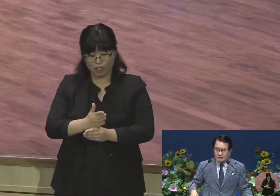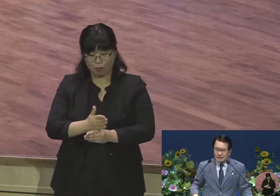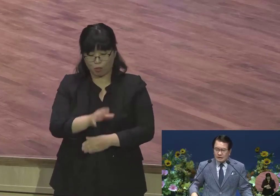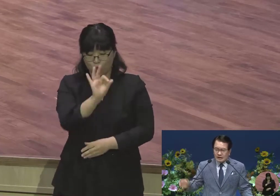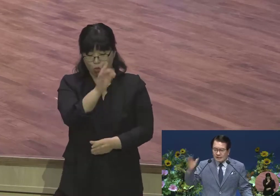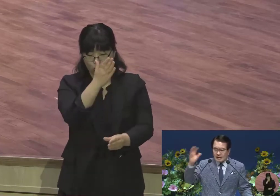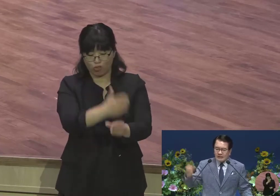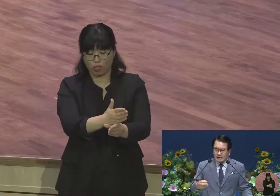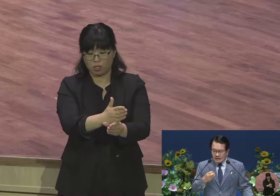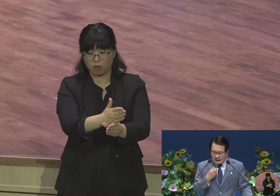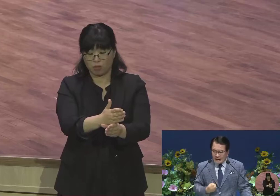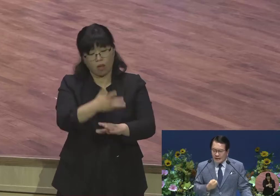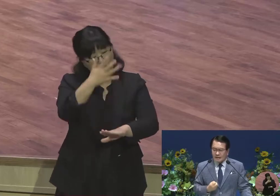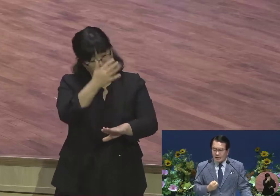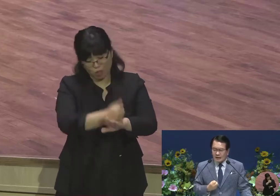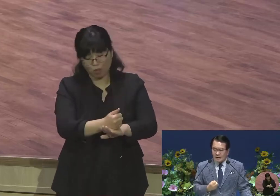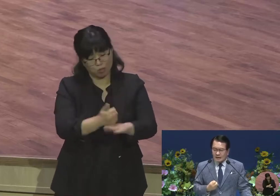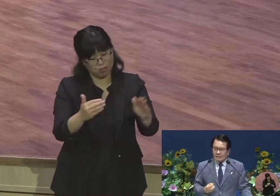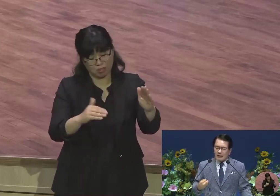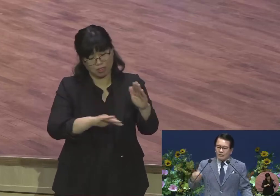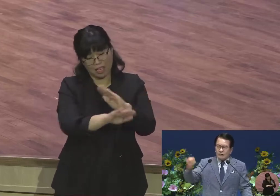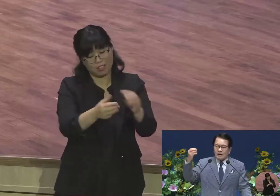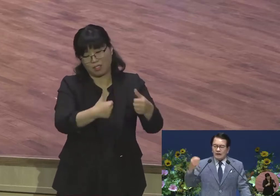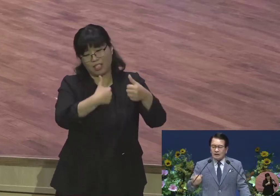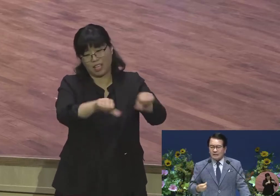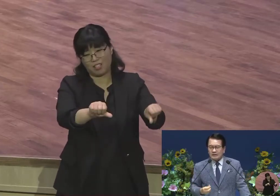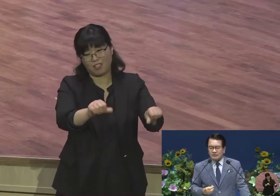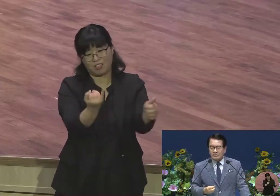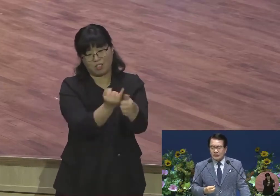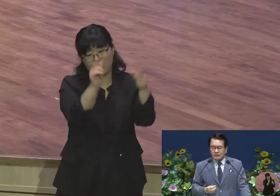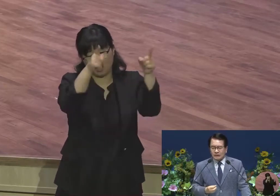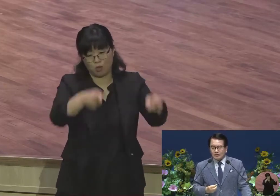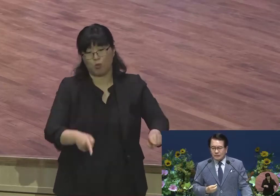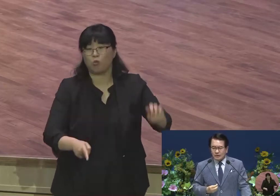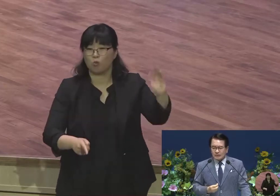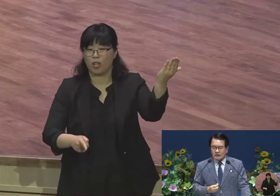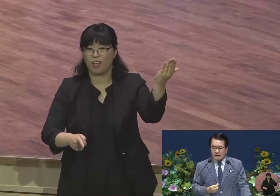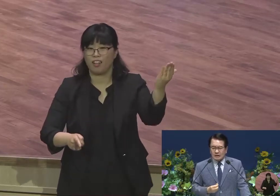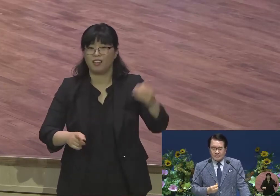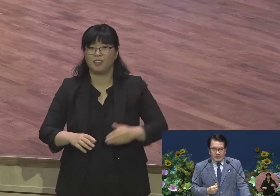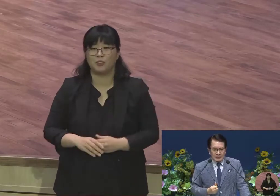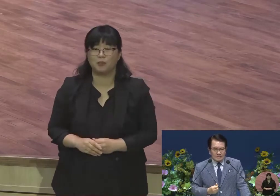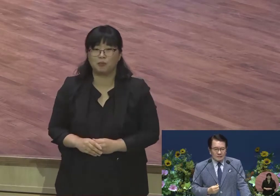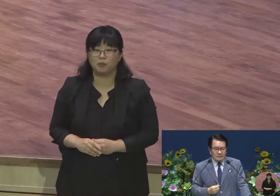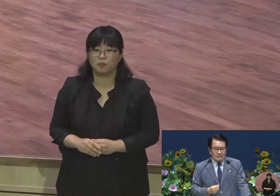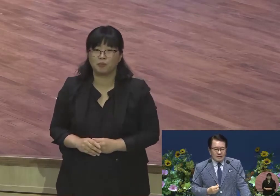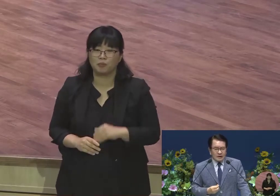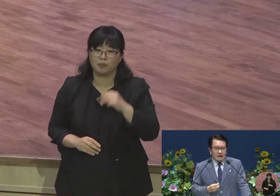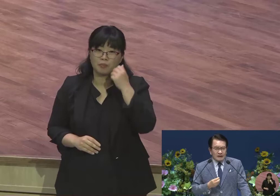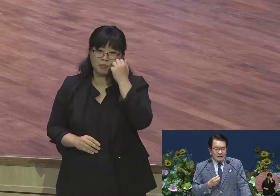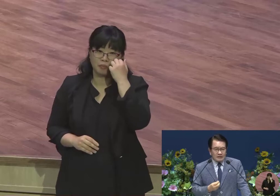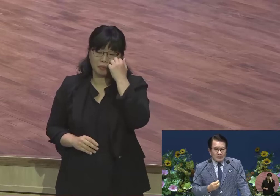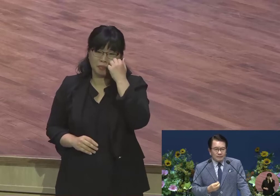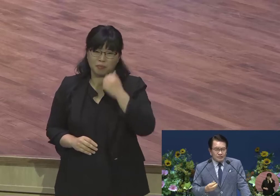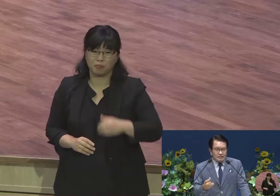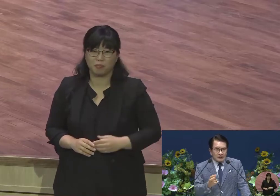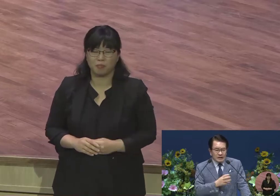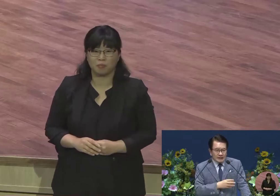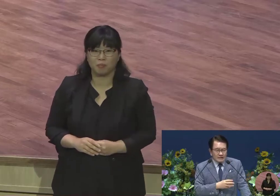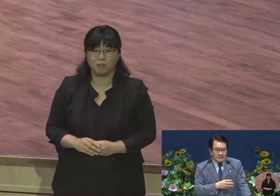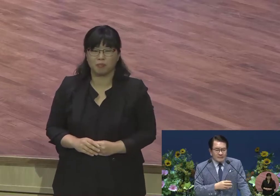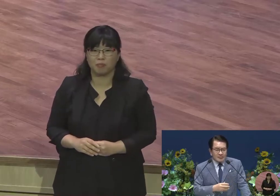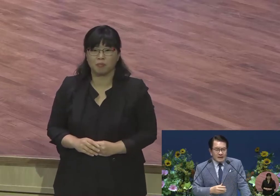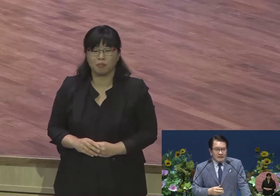필요없어요. 하나님 아니야. 나예요. 나 말로는 하나님 하죠. 예수님도 어떻게 하나님 안 하겠어요. 하나님 하는데